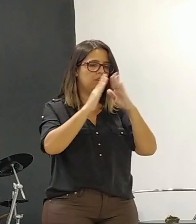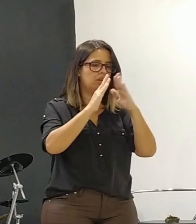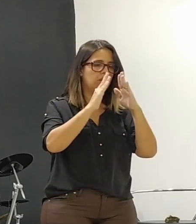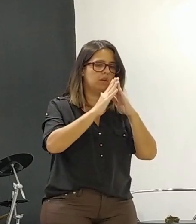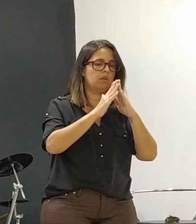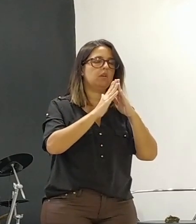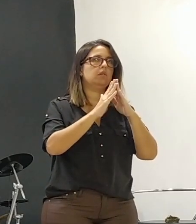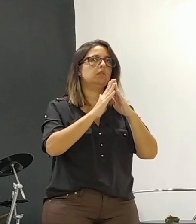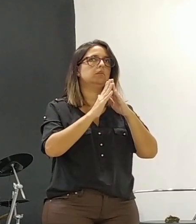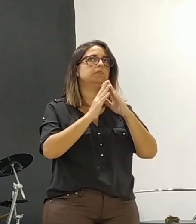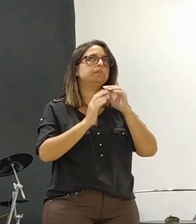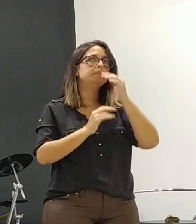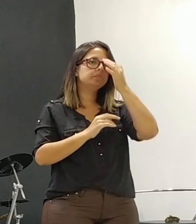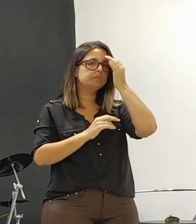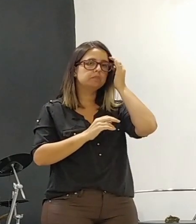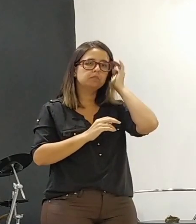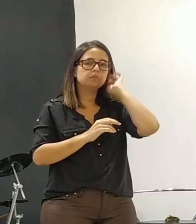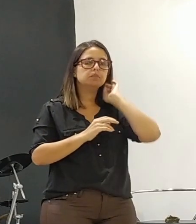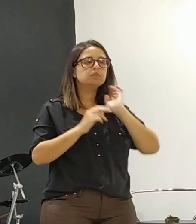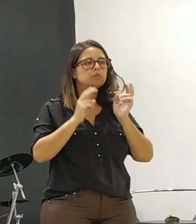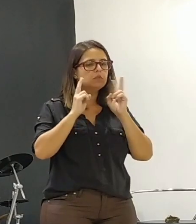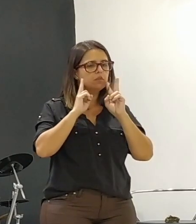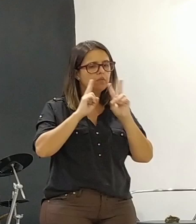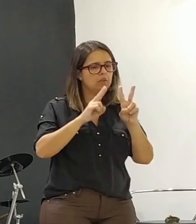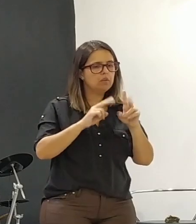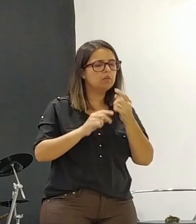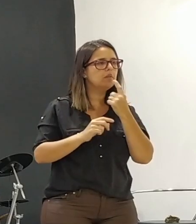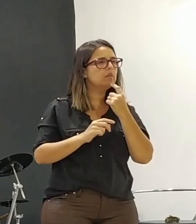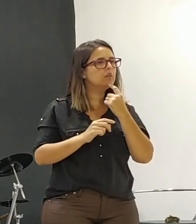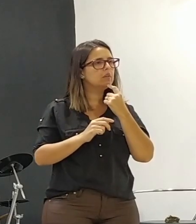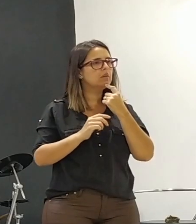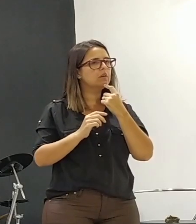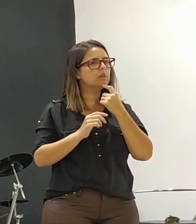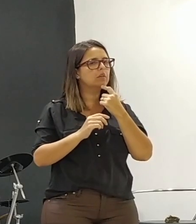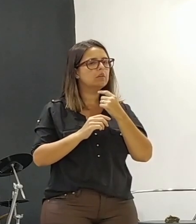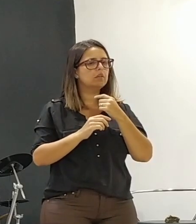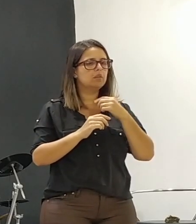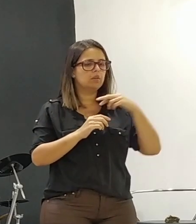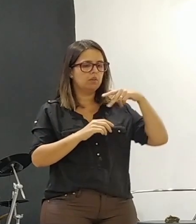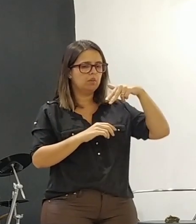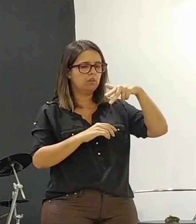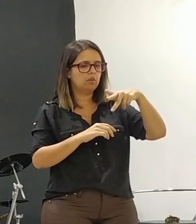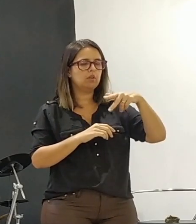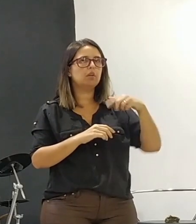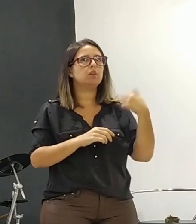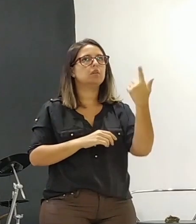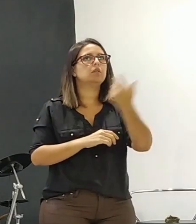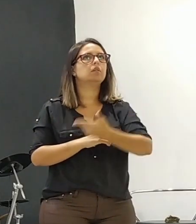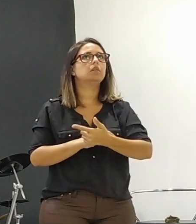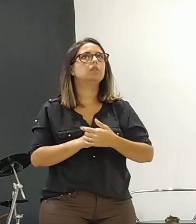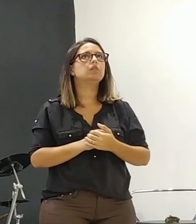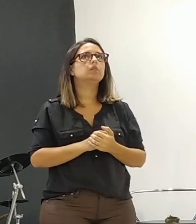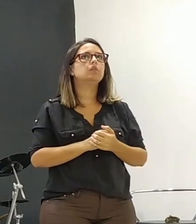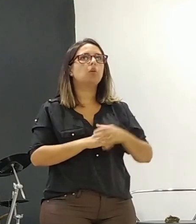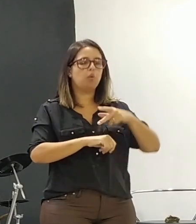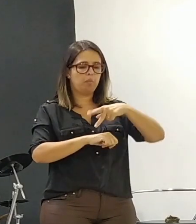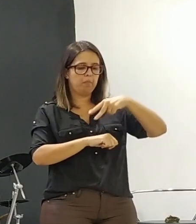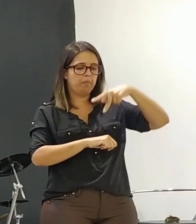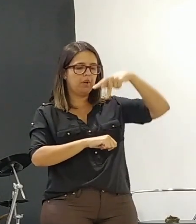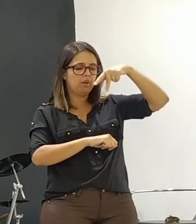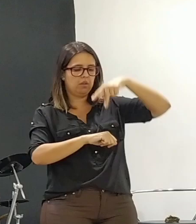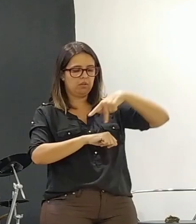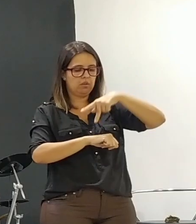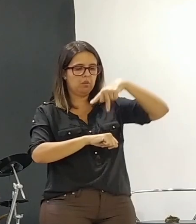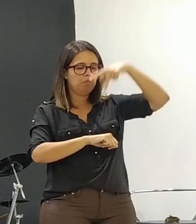em que estiveres. Vendo eu o sangue, passarei por cima de vós. Páscoa quer